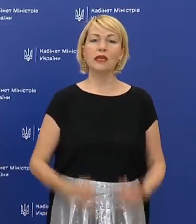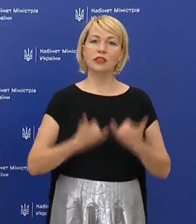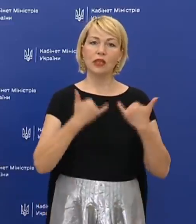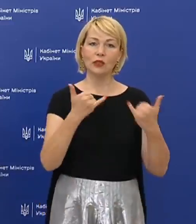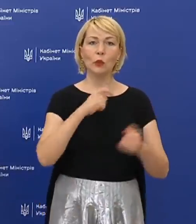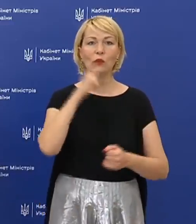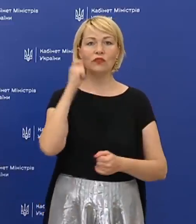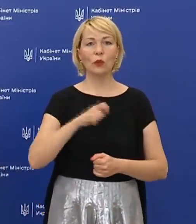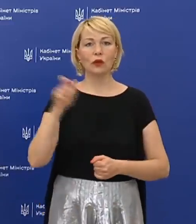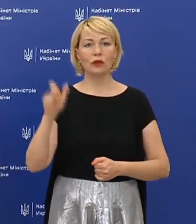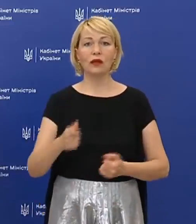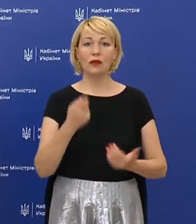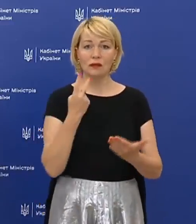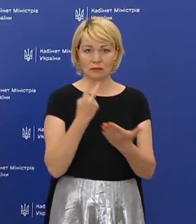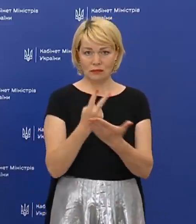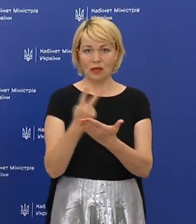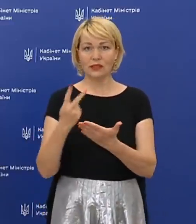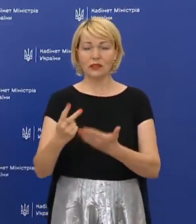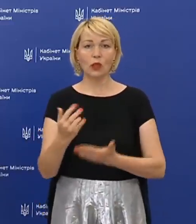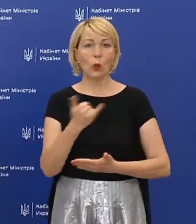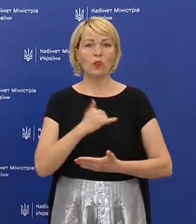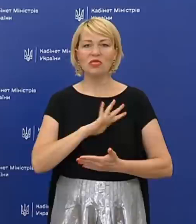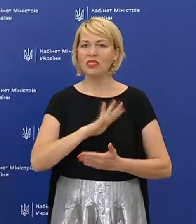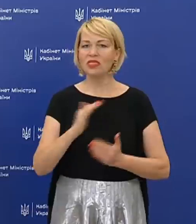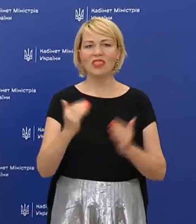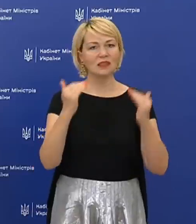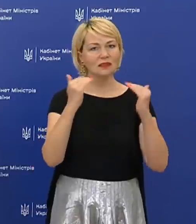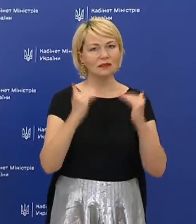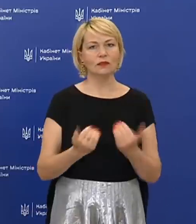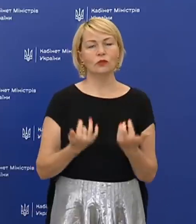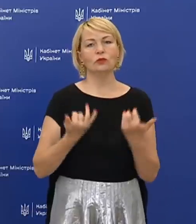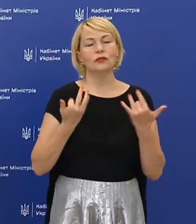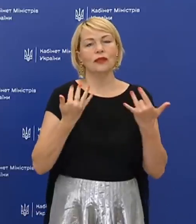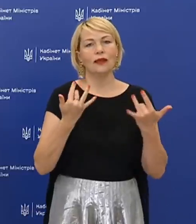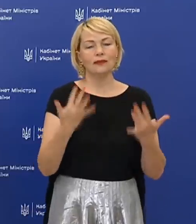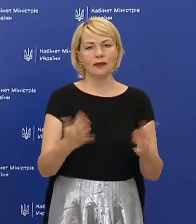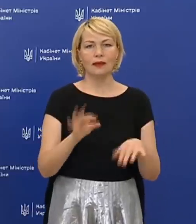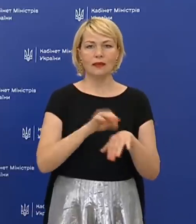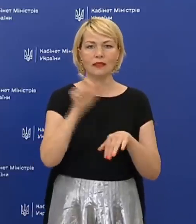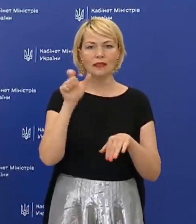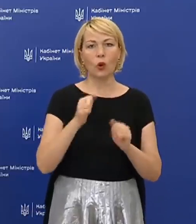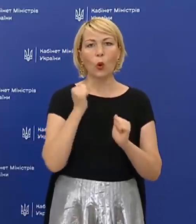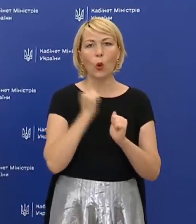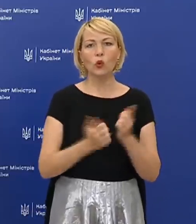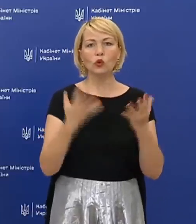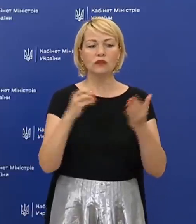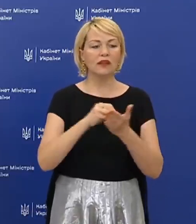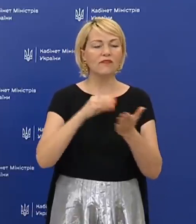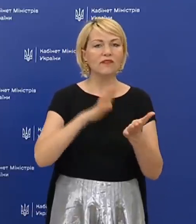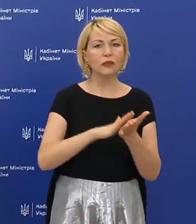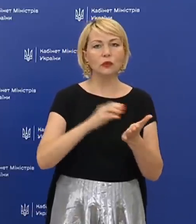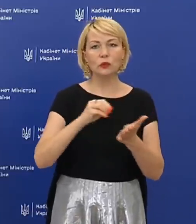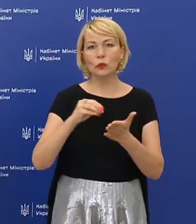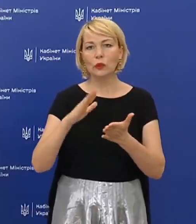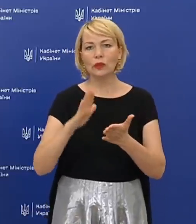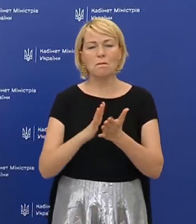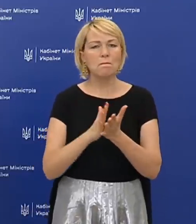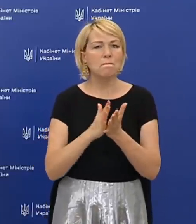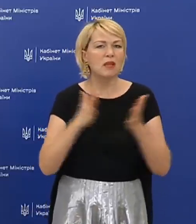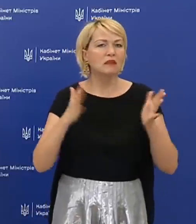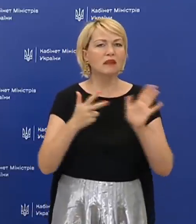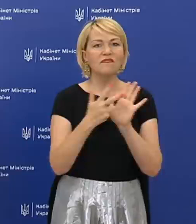Шановні українці, ви бачите, що в нас не знижується кількість захворюваних. Кожного дня ми фіксуємо